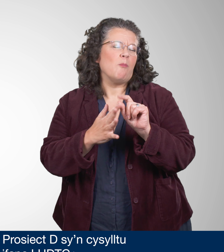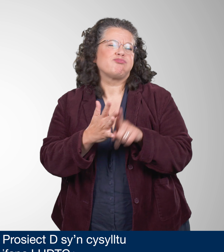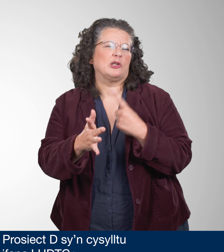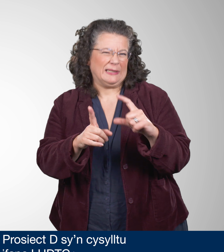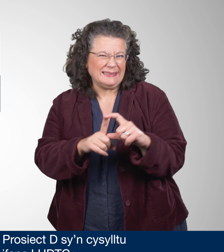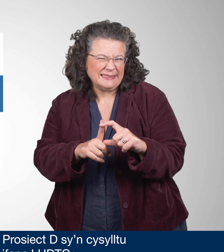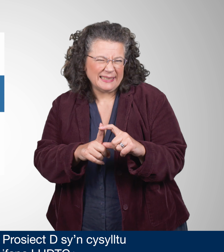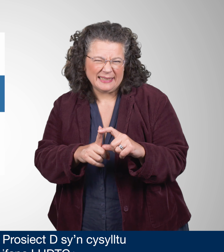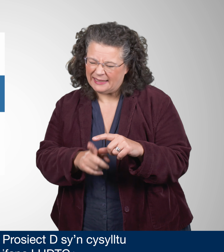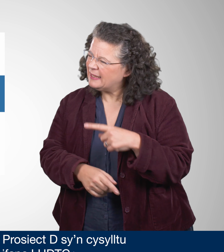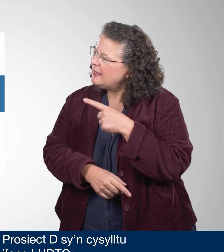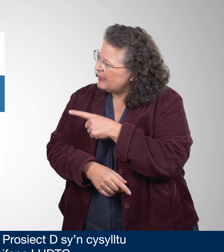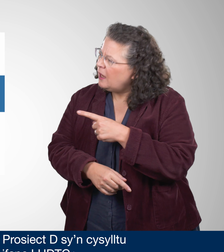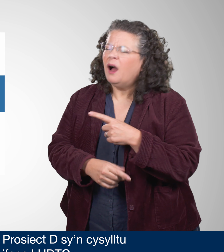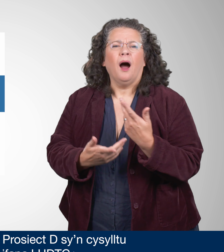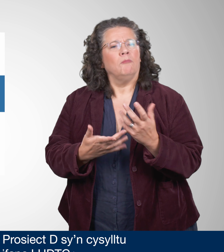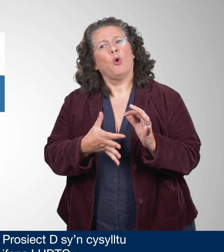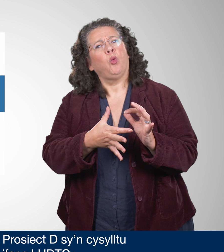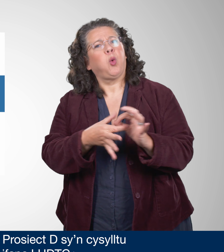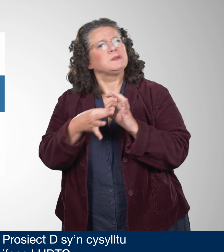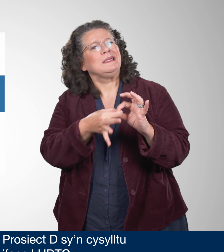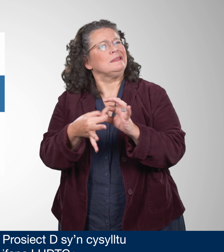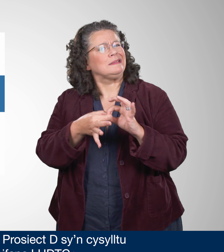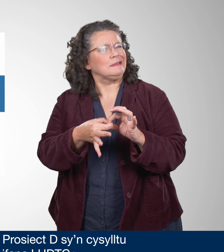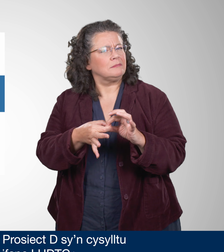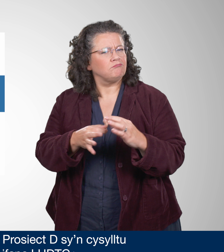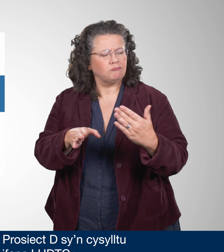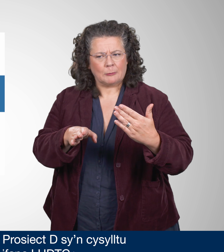Rhaglen o weithgareddau yw prosiect D,